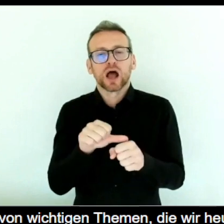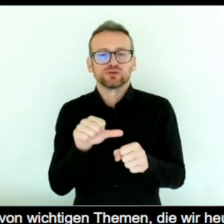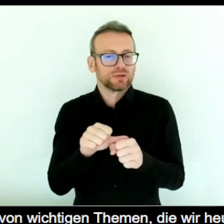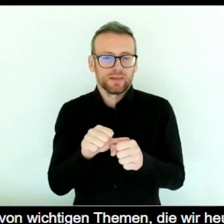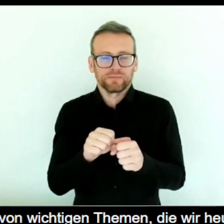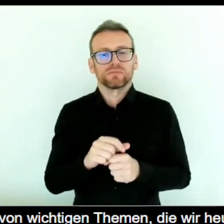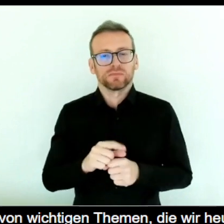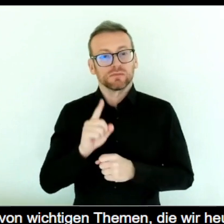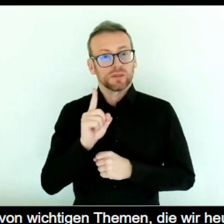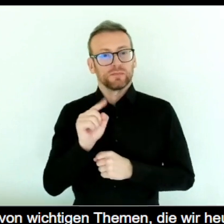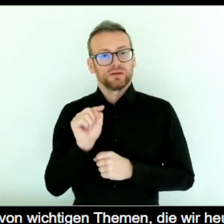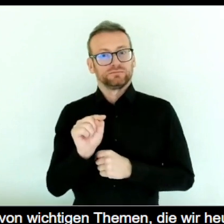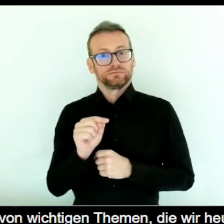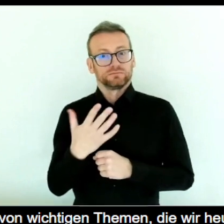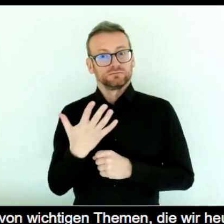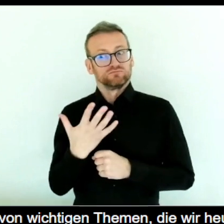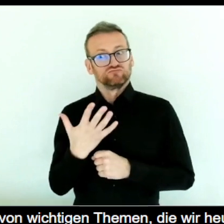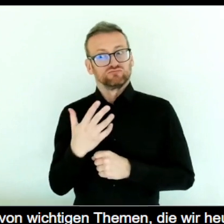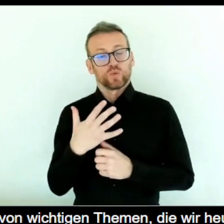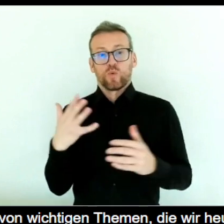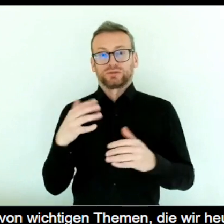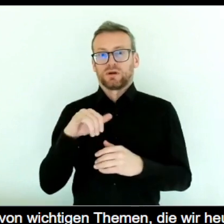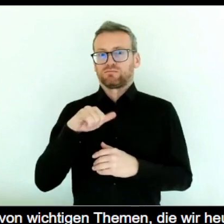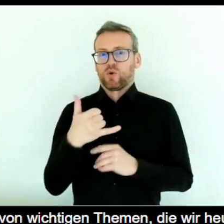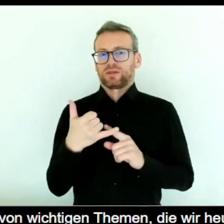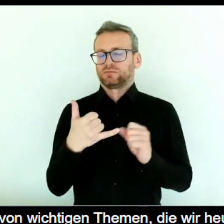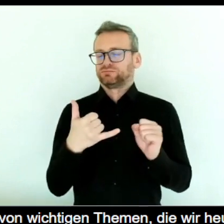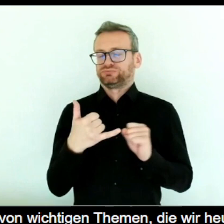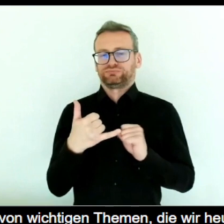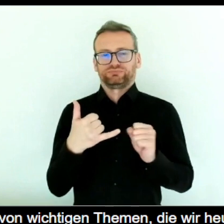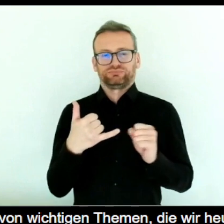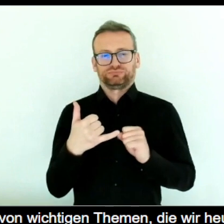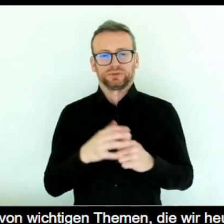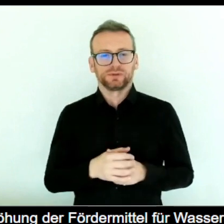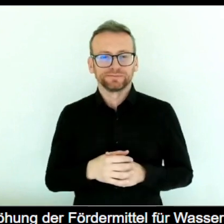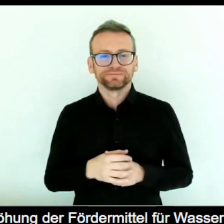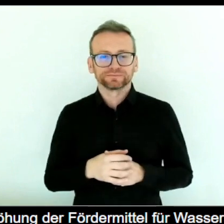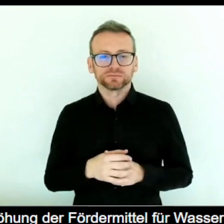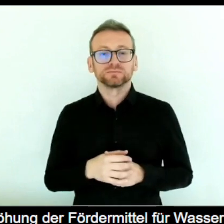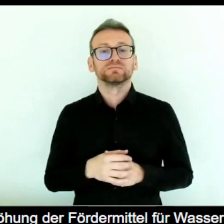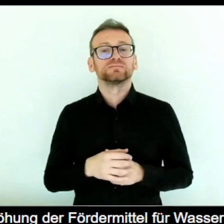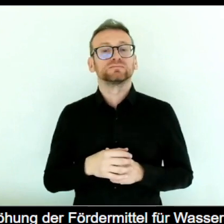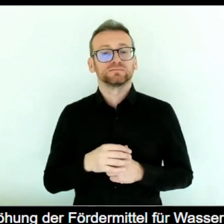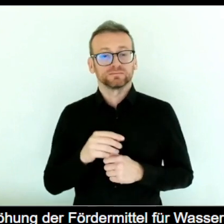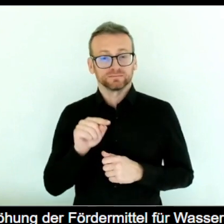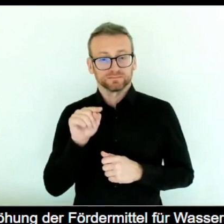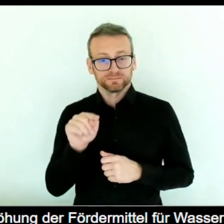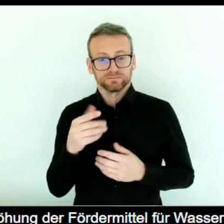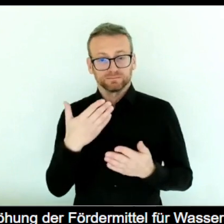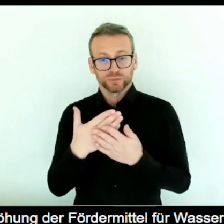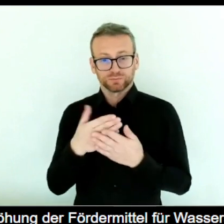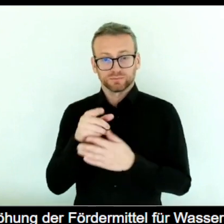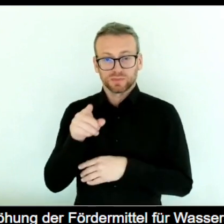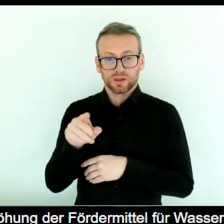in Voburg an der Donau, Ventogene GmbH will einen Elektrolyseur bauen mit